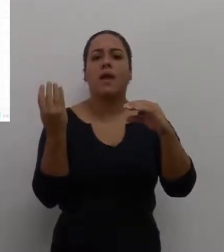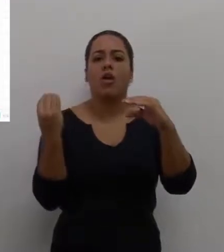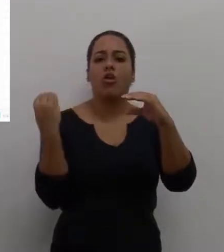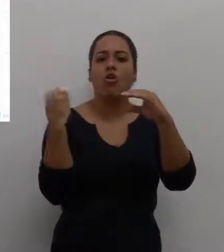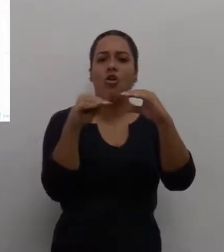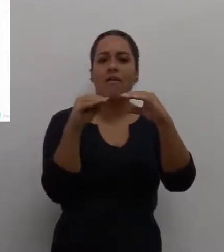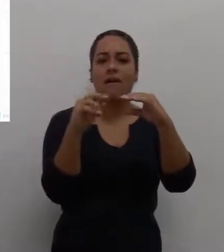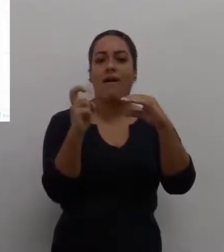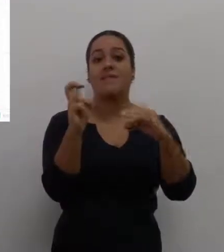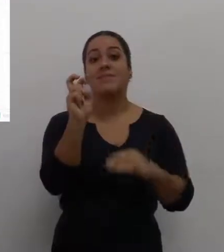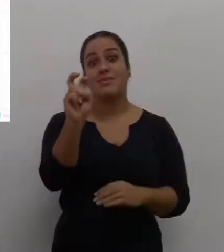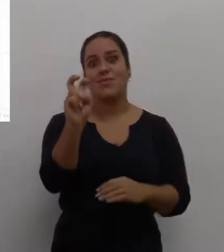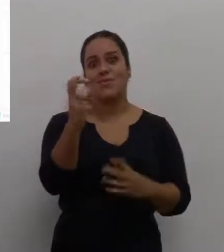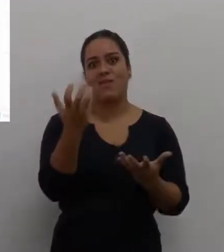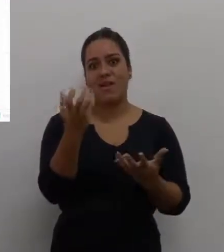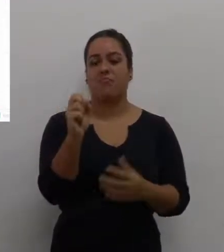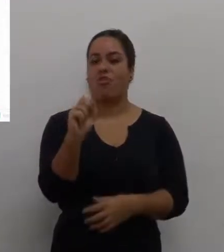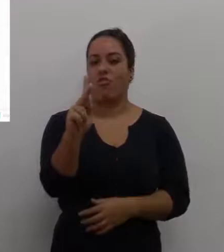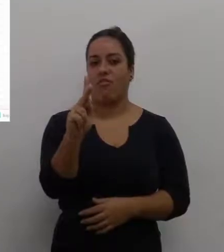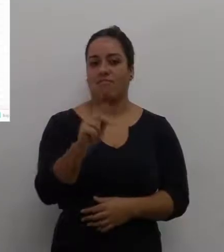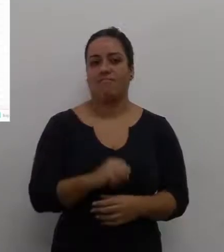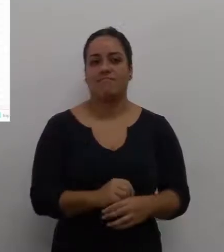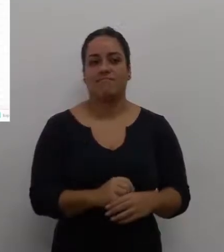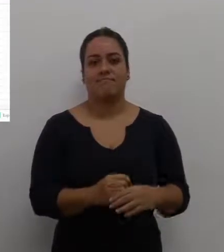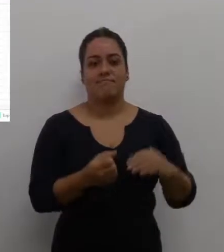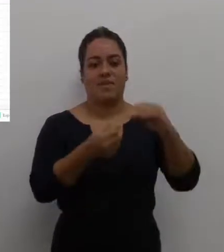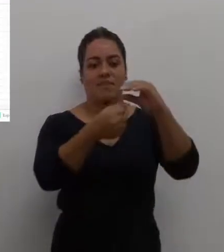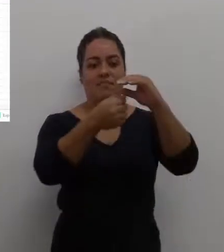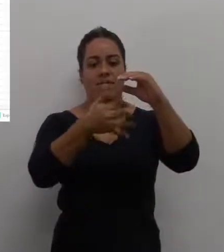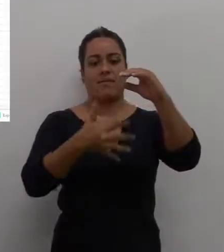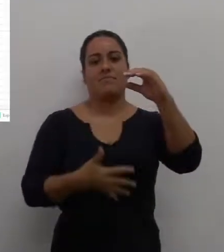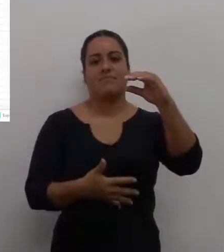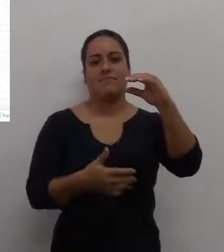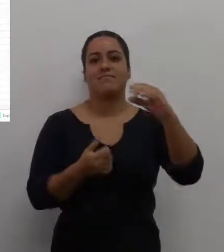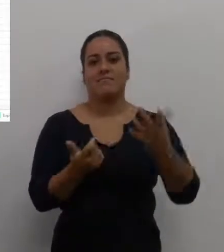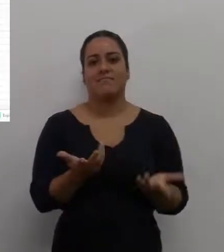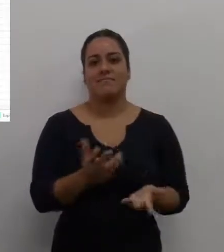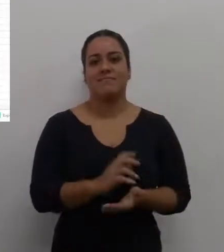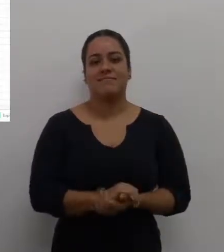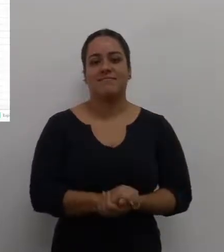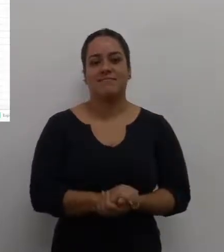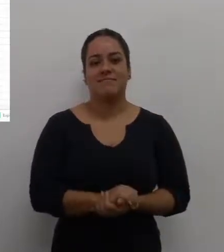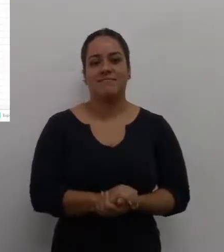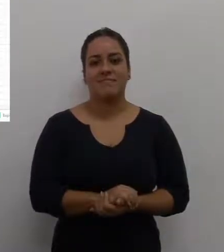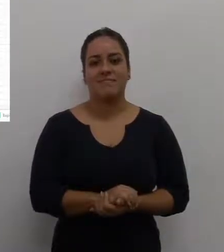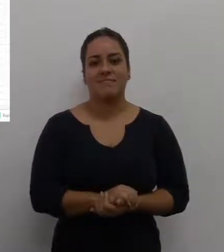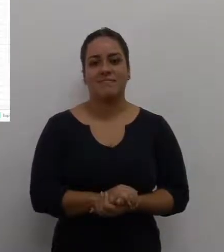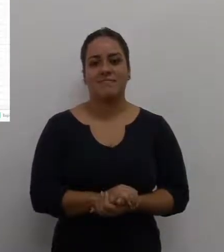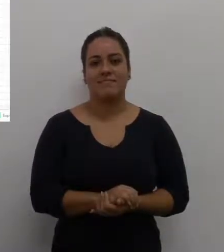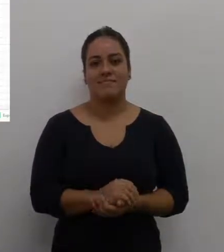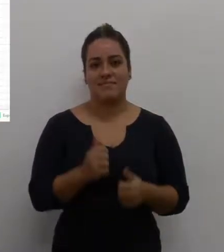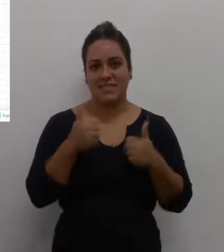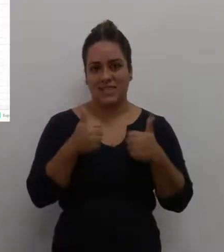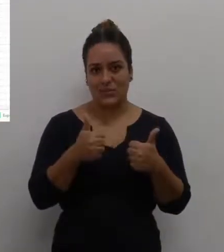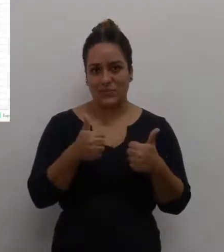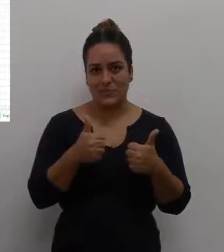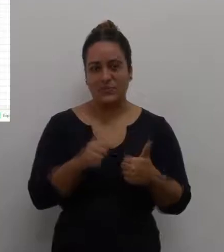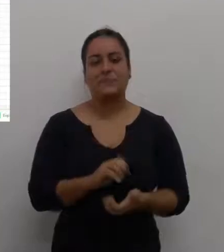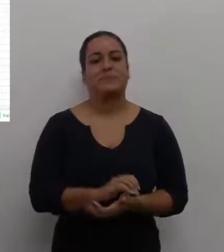Quantas linhas você quer adicionar? 5. Ok. Pronto, adicionou 5 linhas aqui.